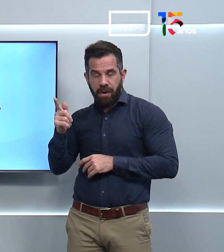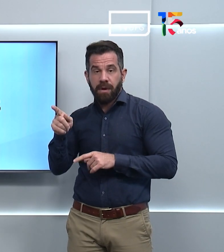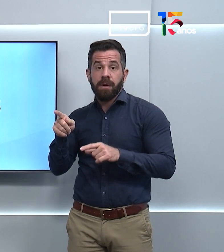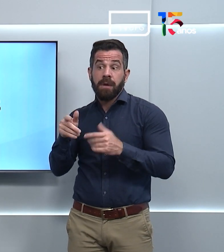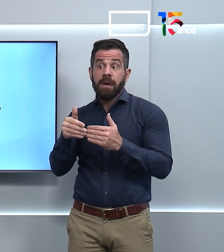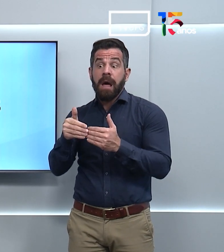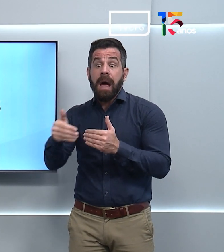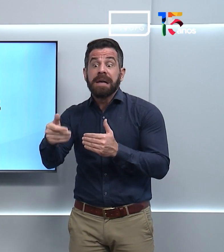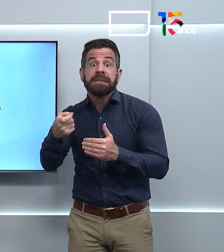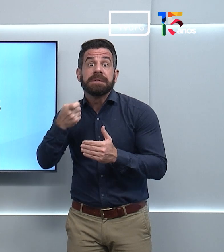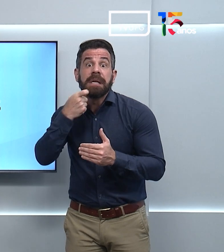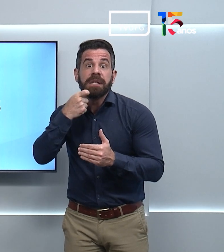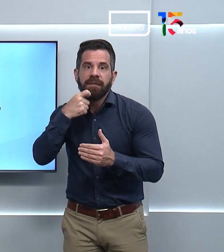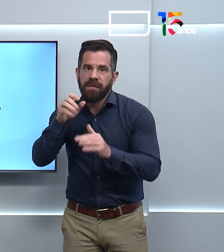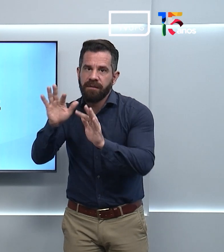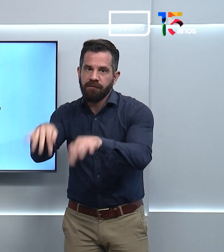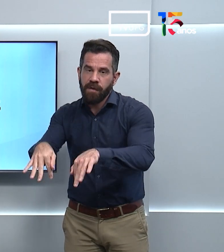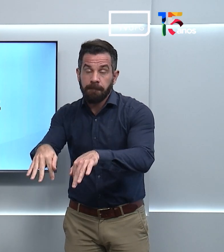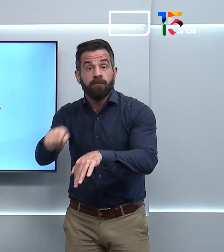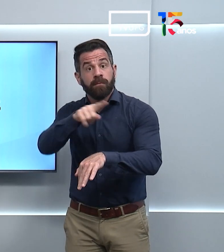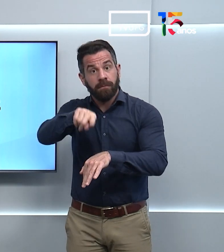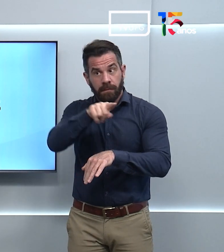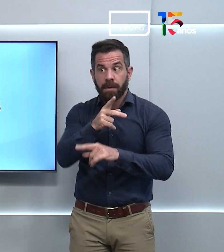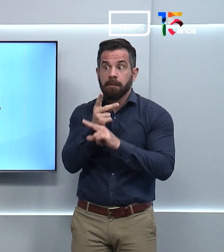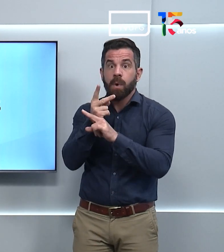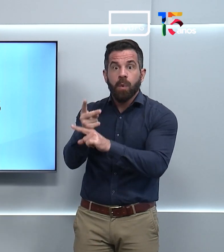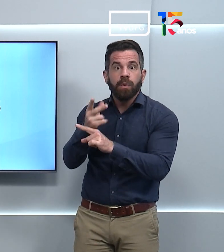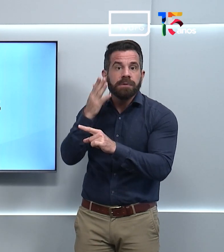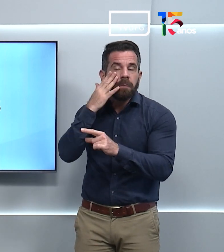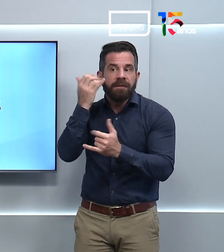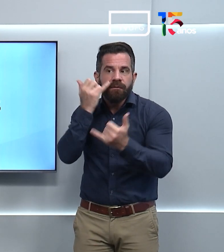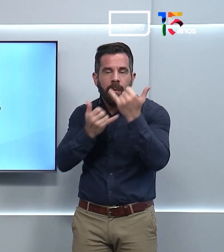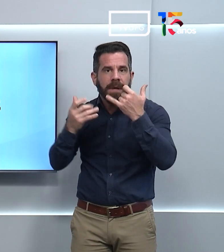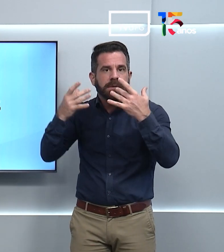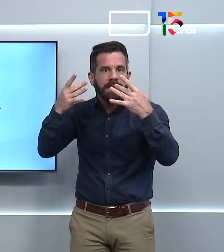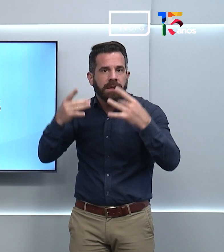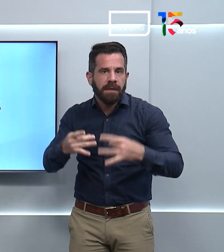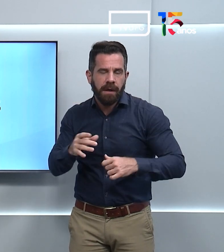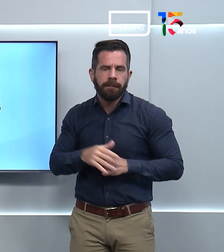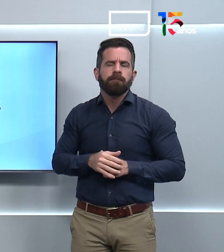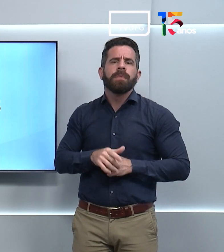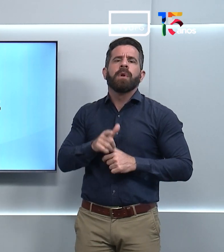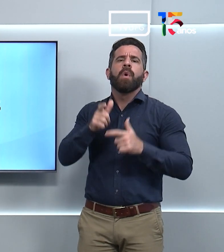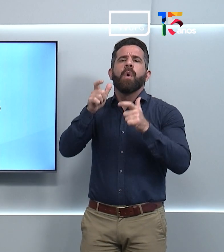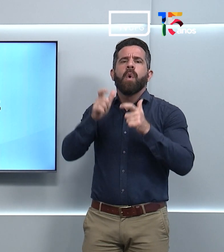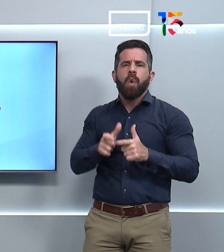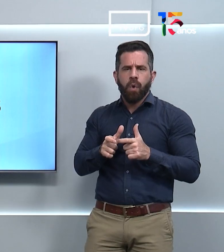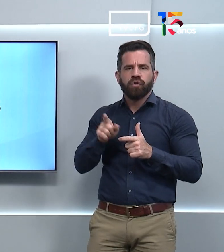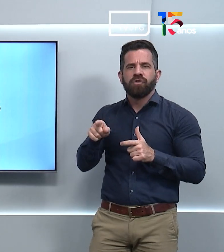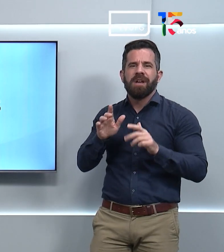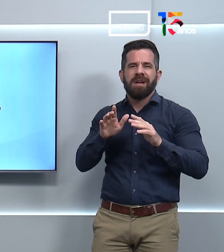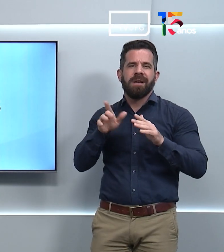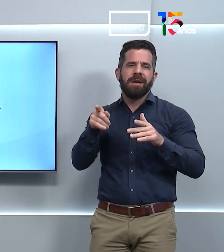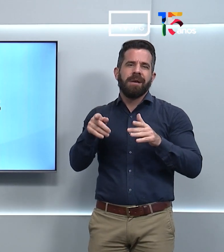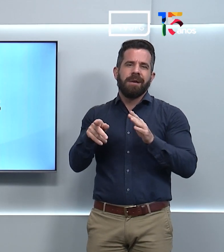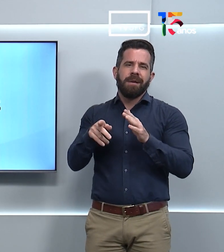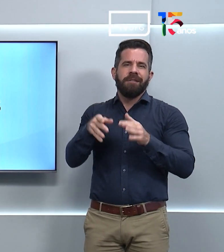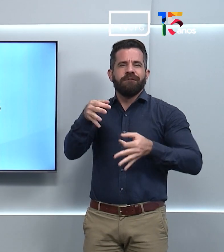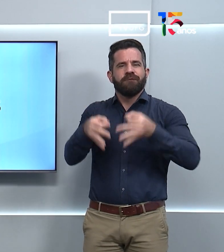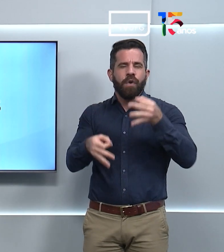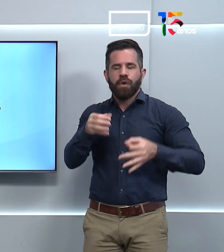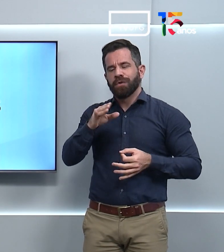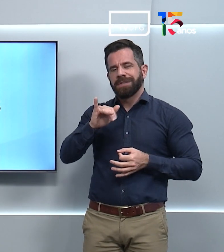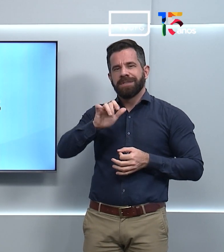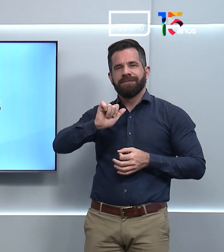dias aí para tentar correr atrás, né, de quitar esse débito. Os atendimentos ocorrem no Fórum Civil de Goiânia, também